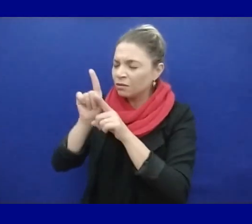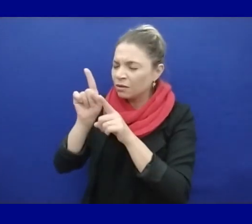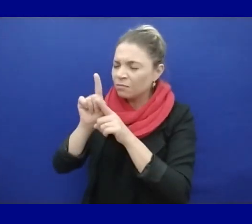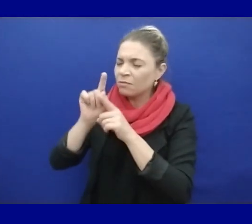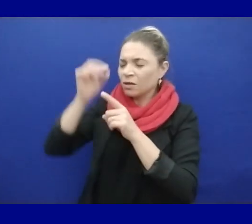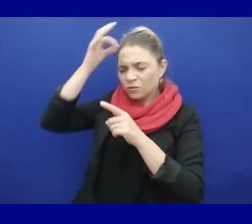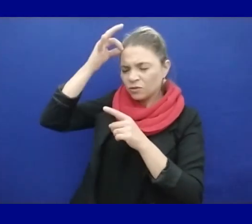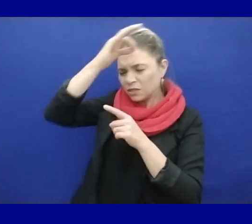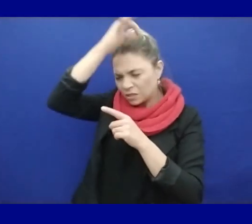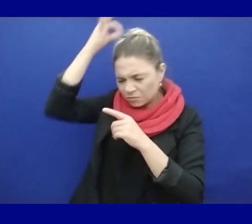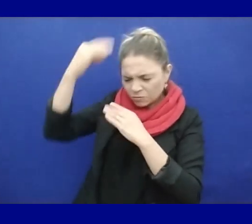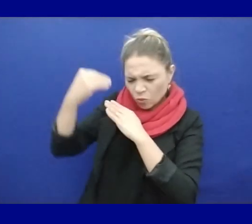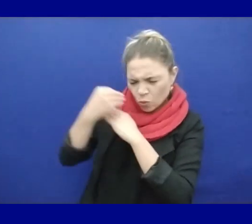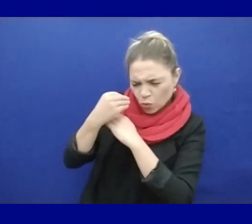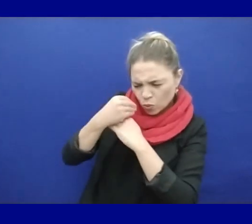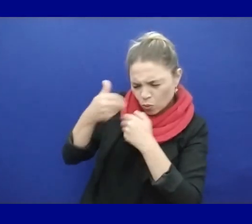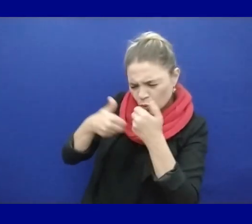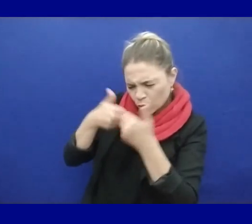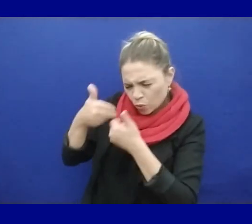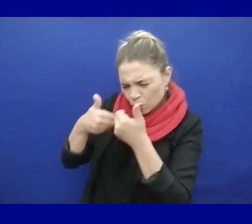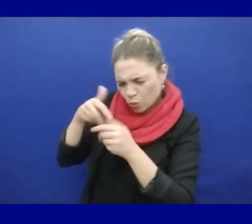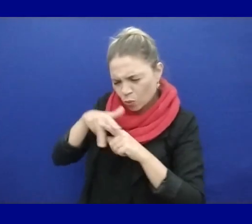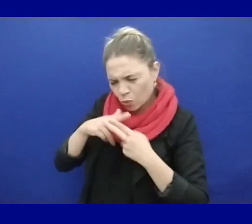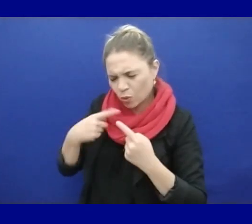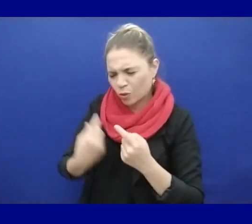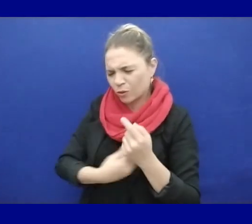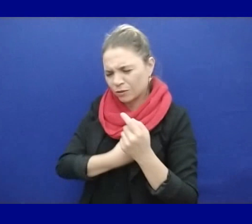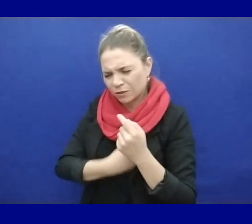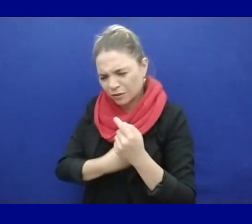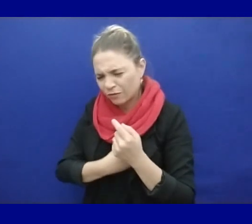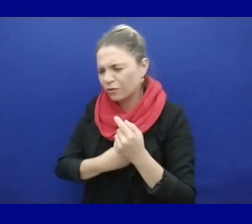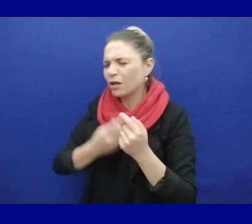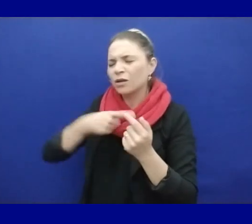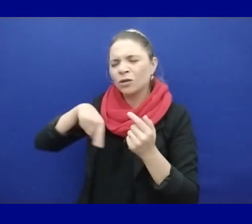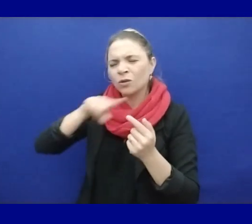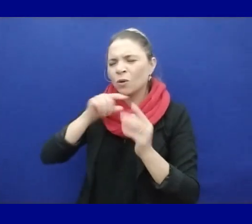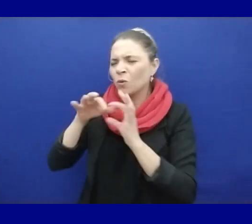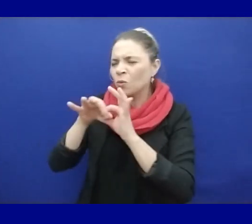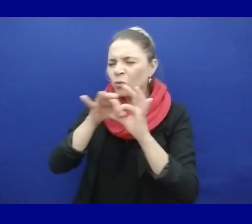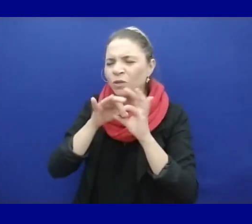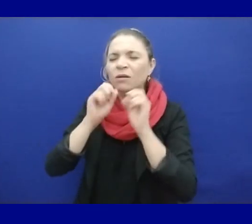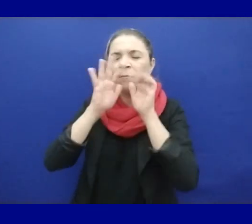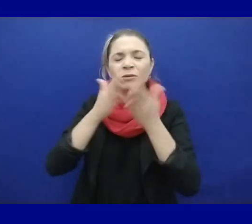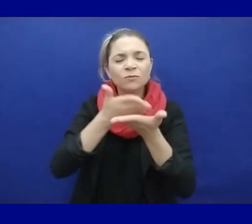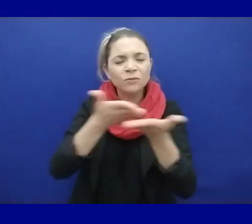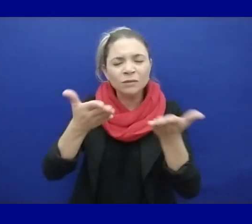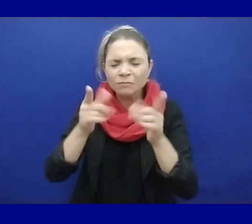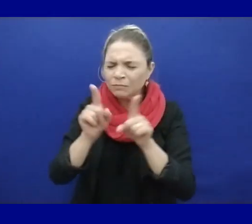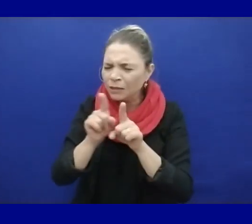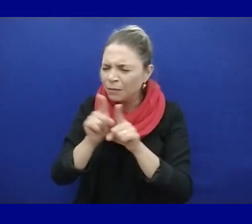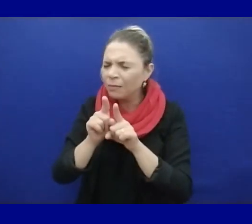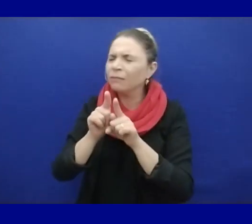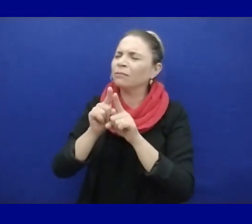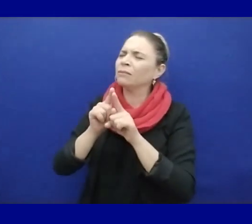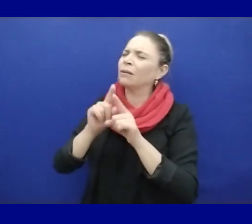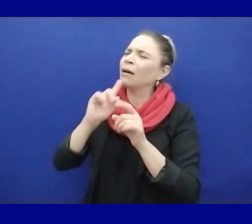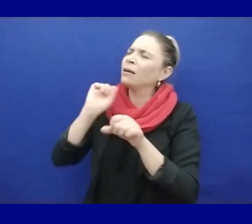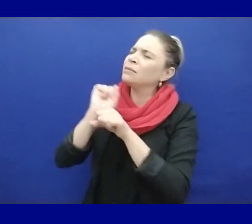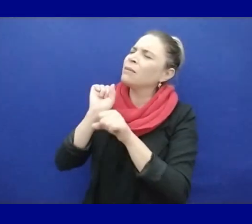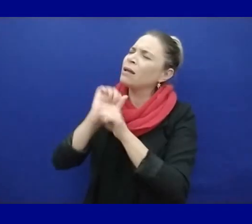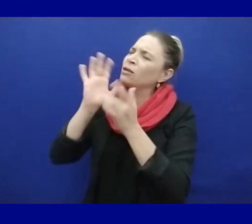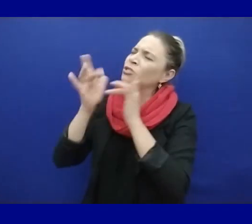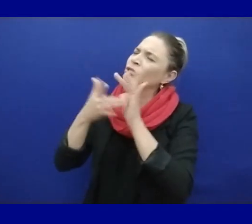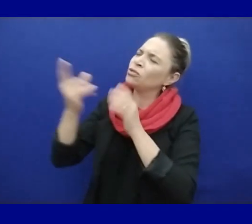as consolações e a comunhão do Santo Espírito de Deus estejam convosco e com todos que aguardam a vinda